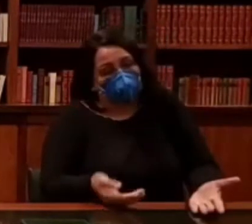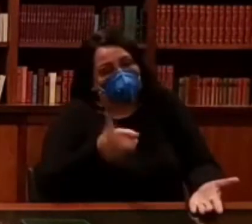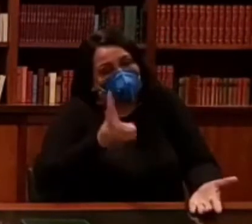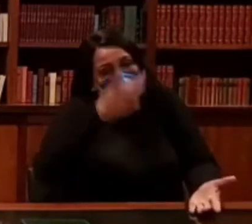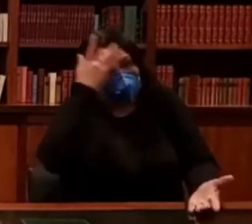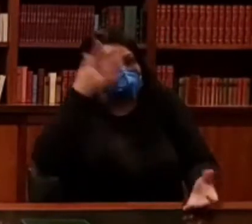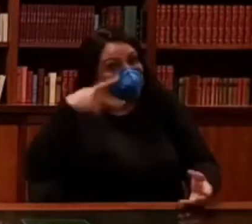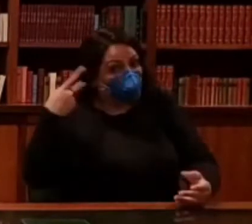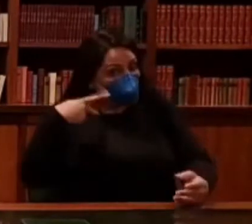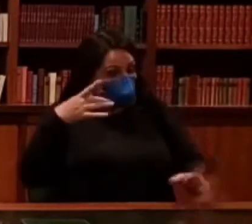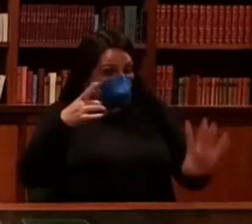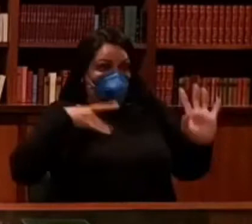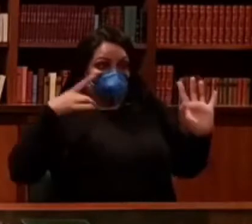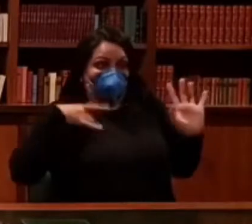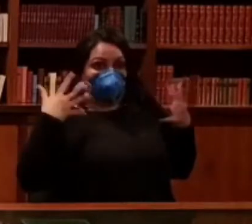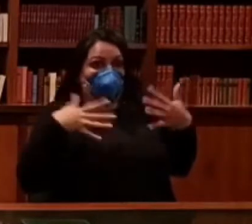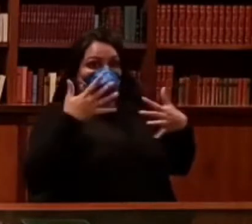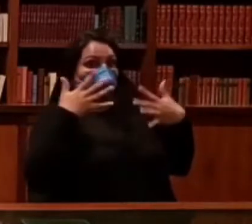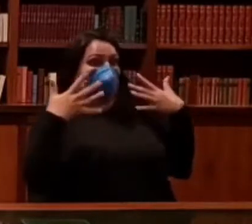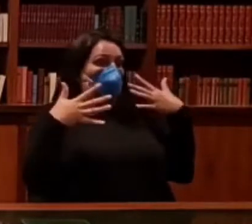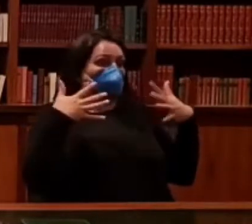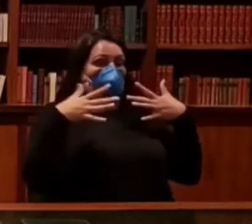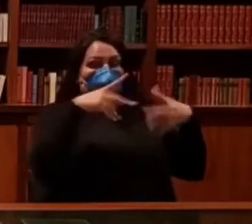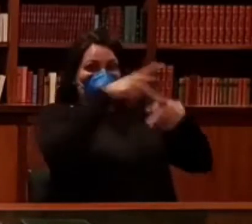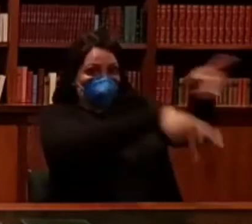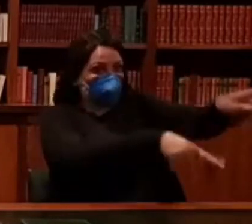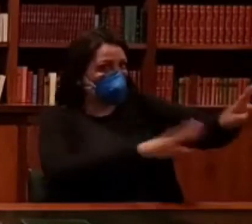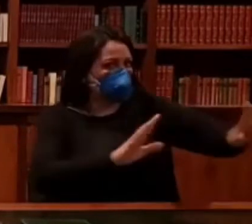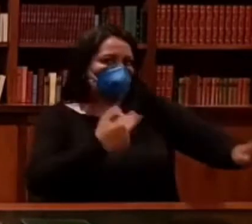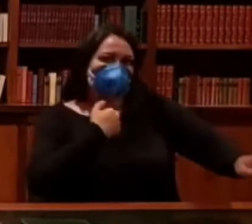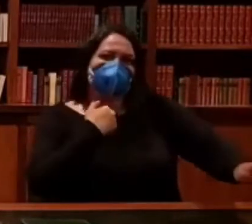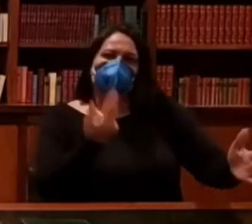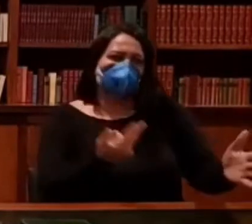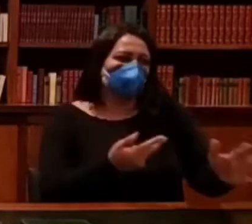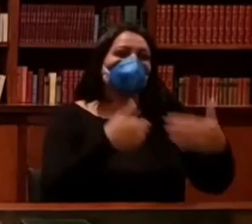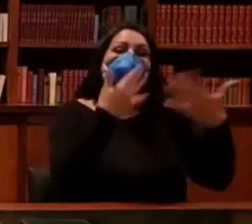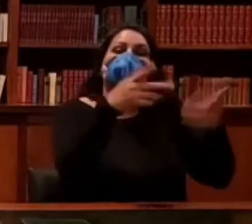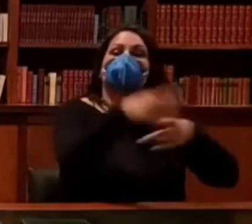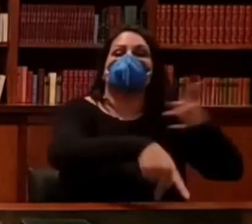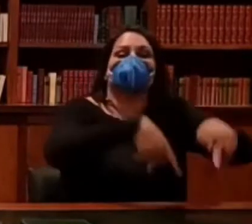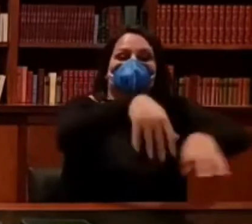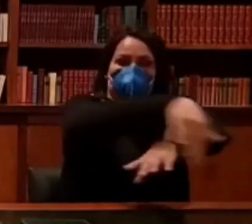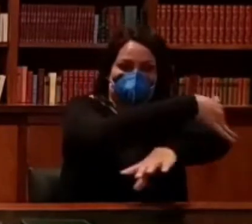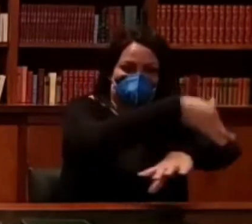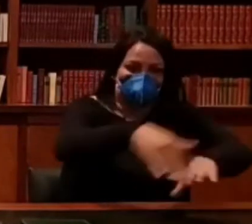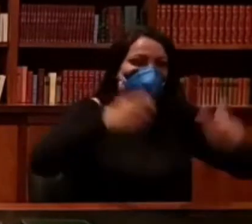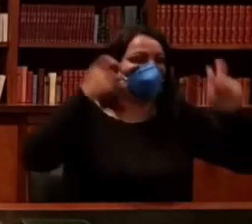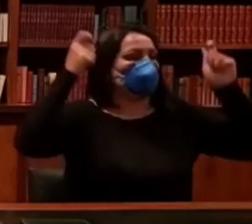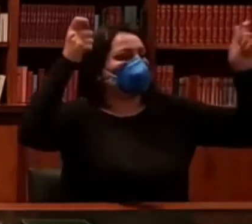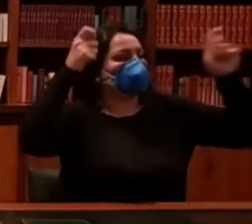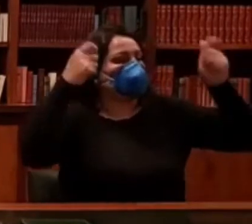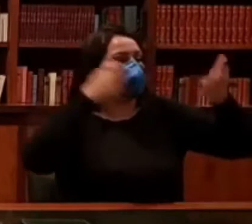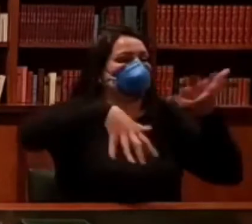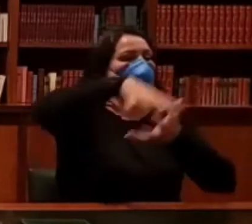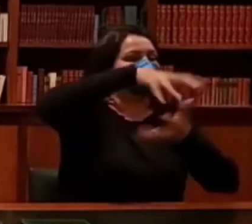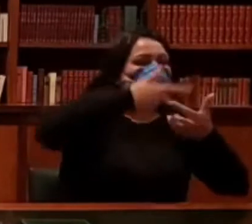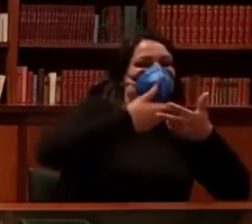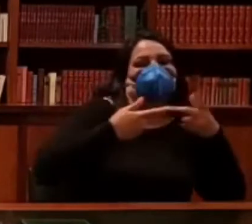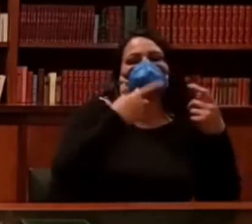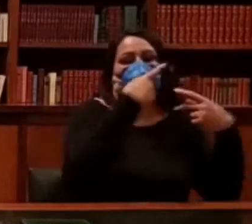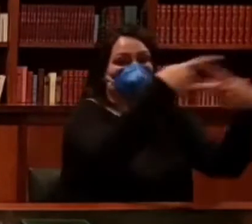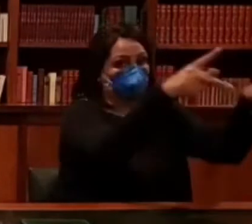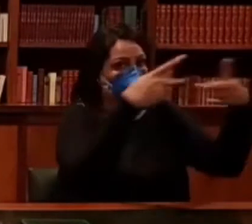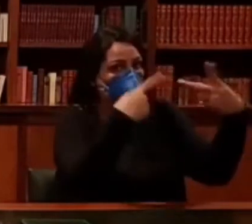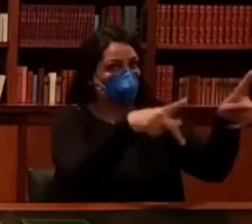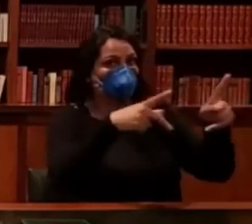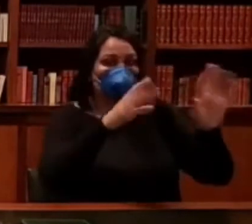do povo não tem que ser político, ou vai ser o político de um mandato só. E o povo nas ruas, manifestando como sempre se manifestou, de